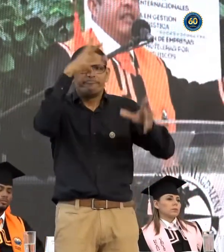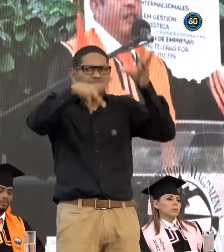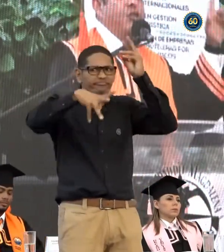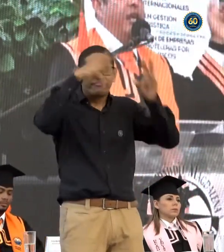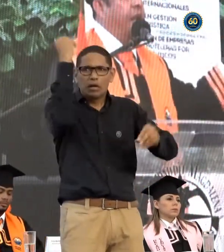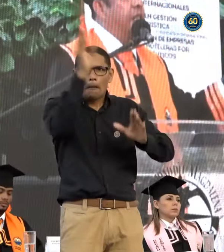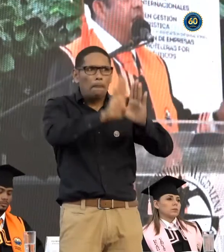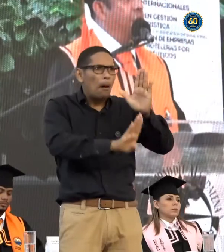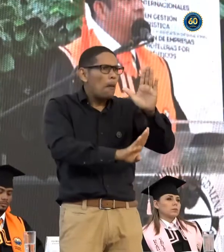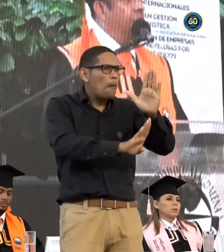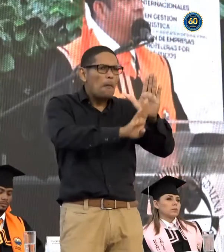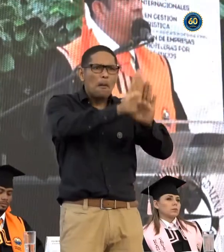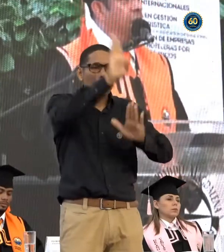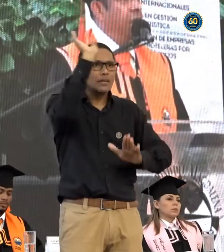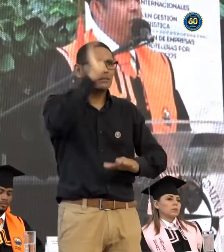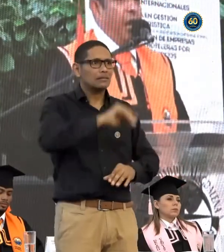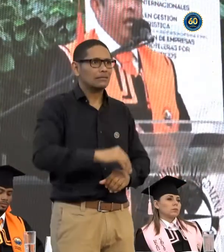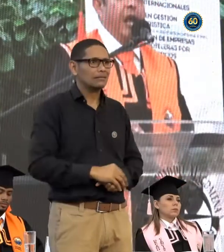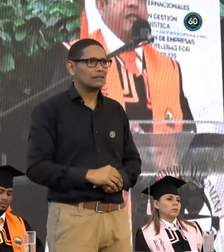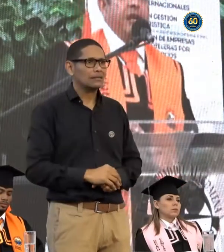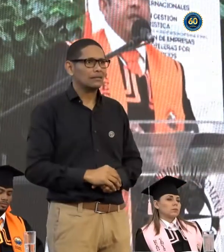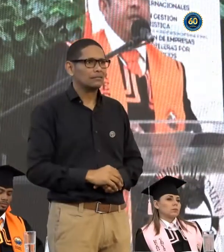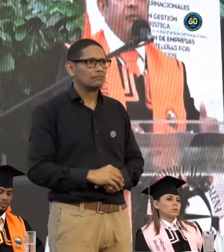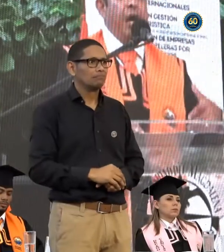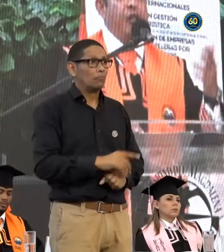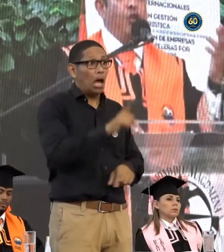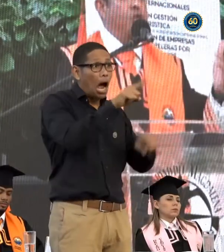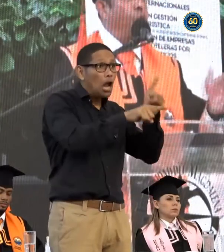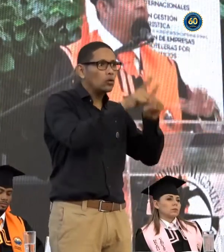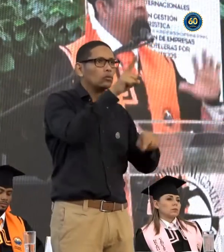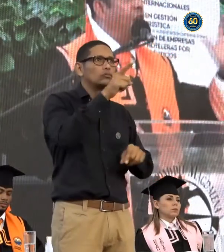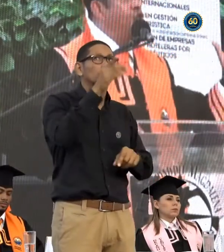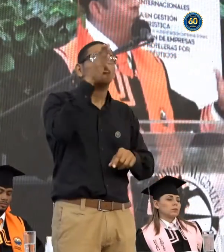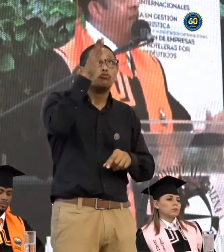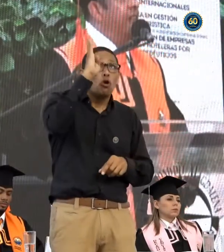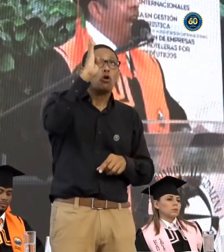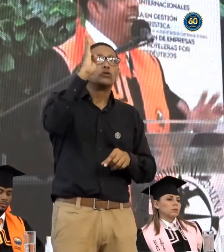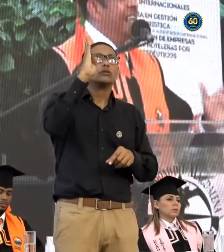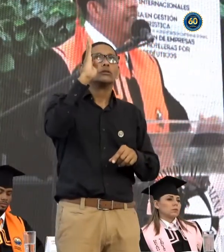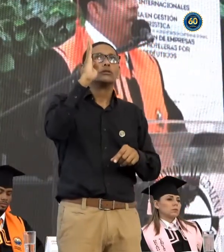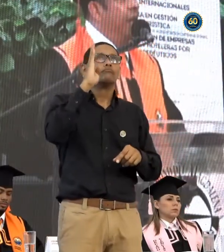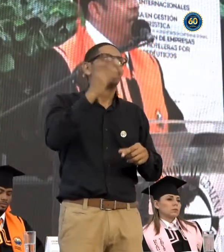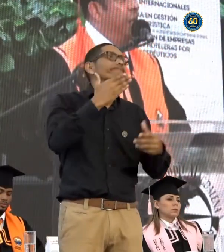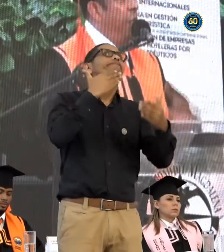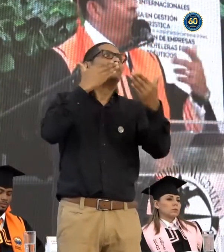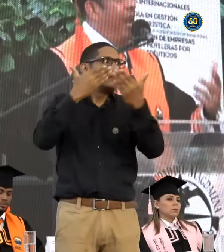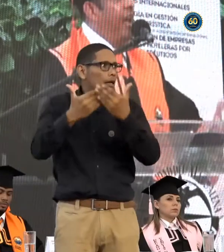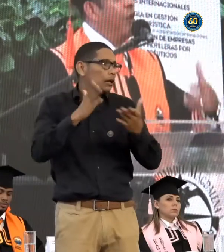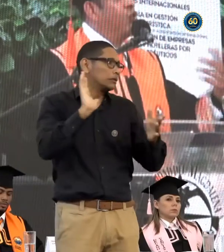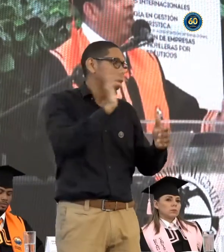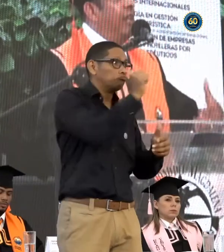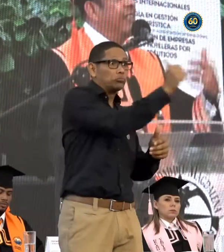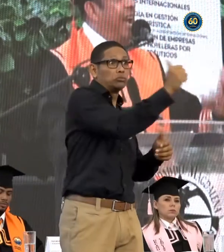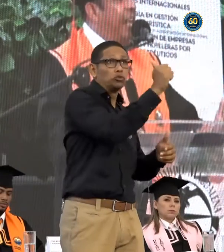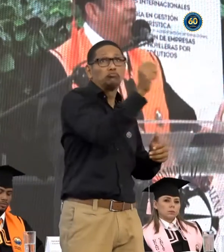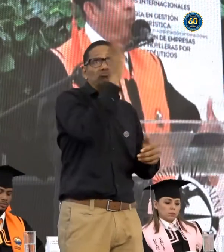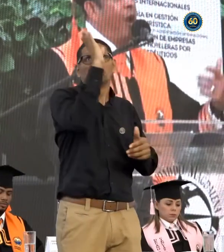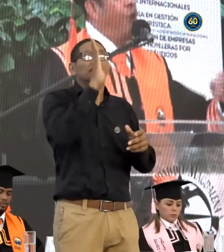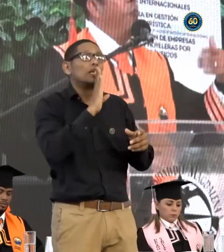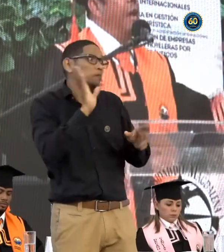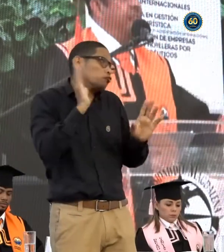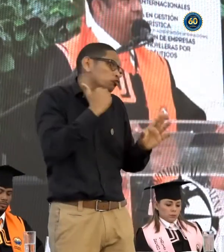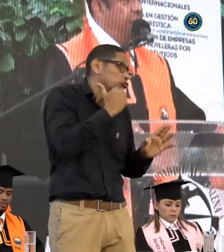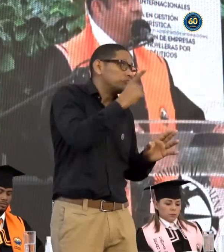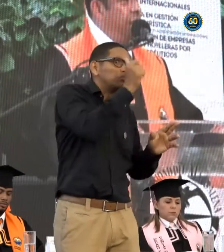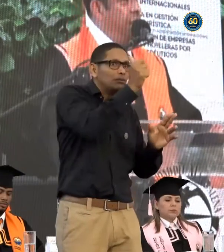creciendo delen gracias al dios de su creencia no sé cuál sea al que sea pero crean que ustedes están aquí por algo más